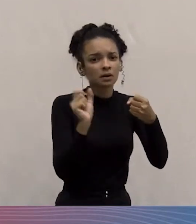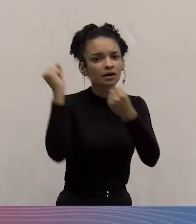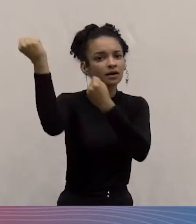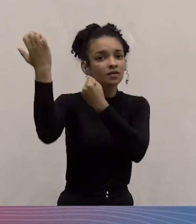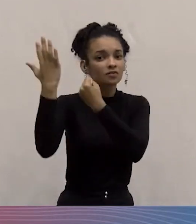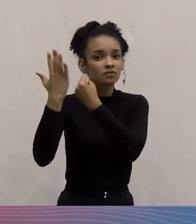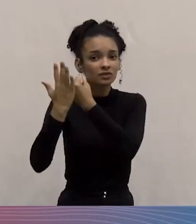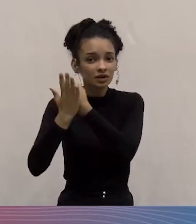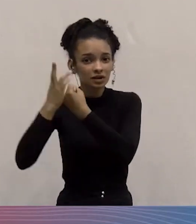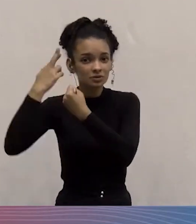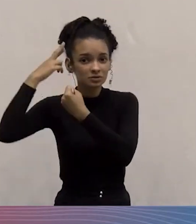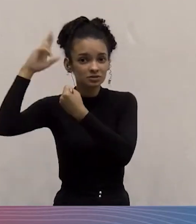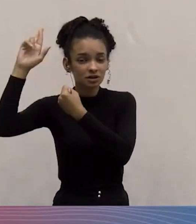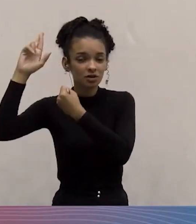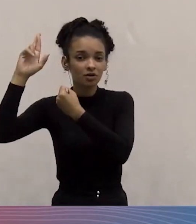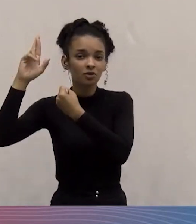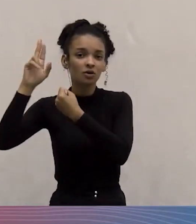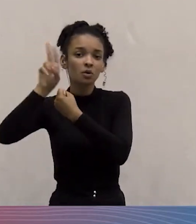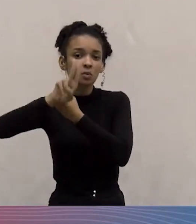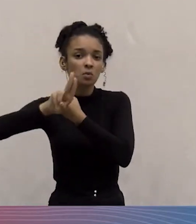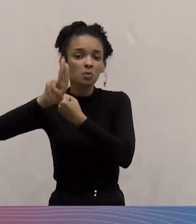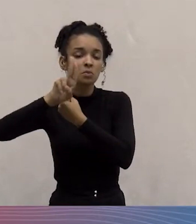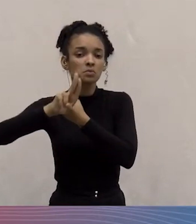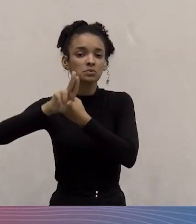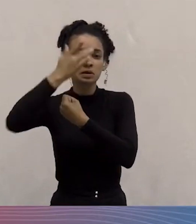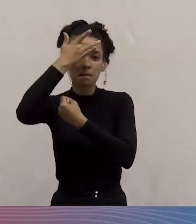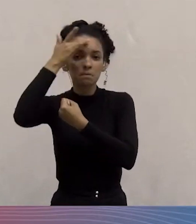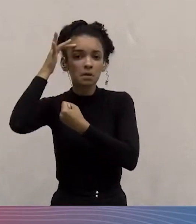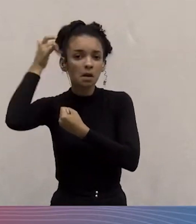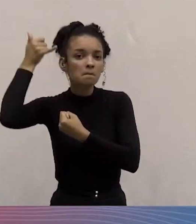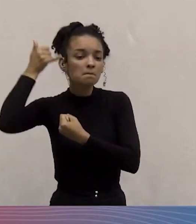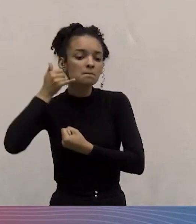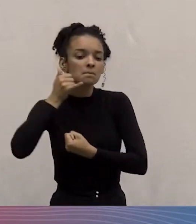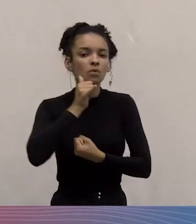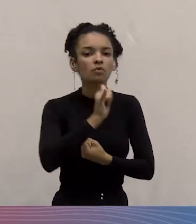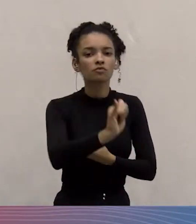que o Senhor dá por meio dos profetas e